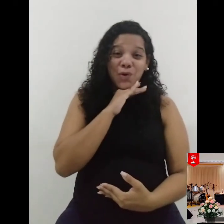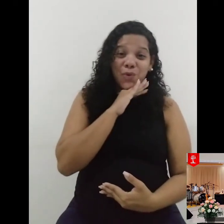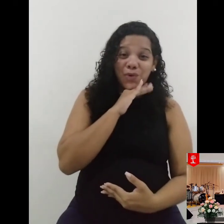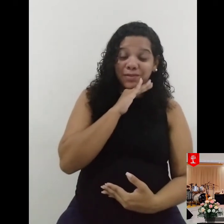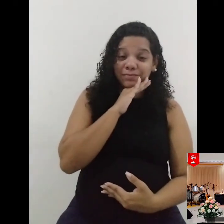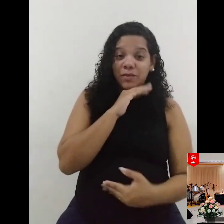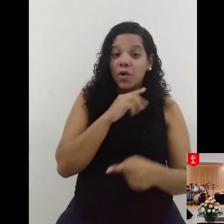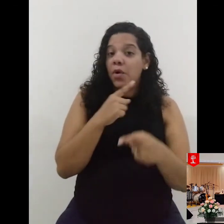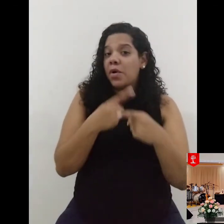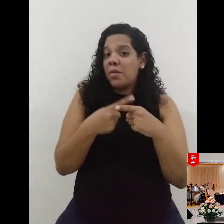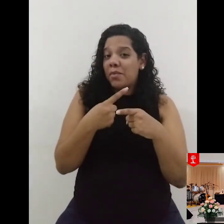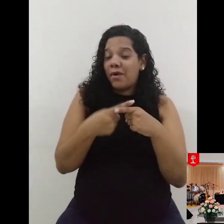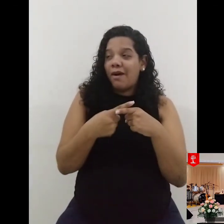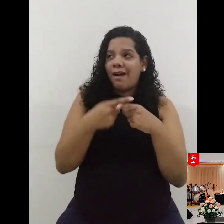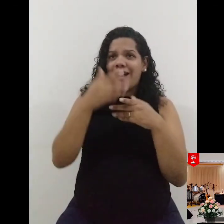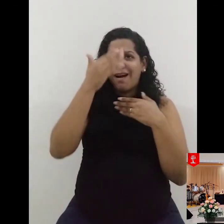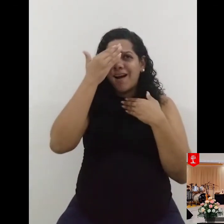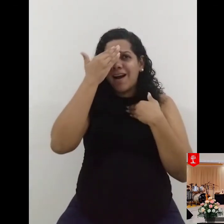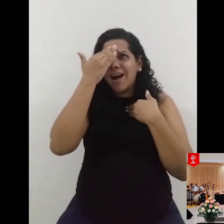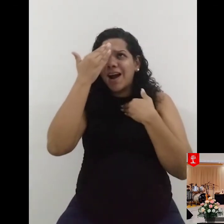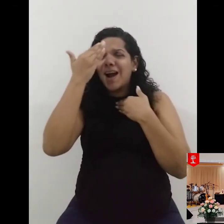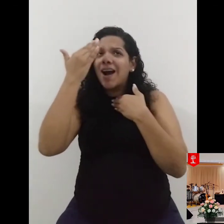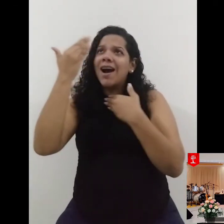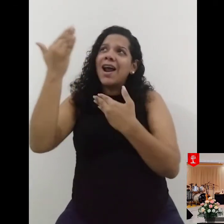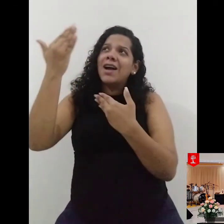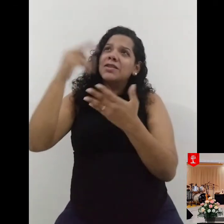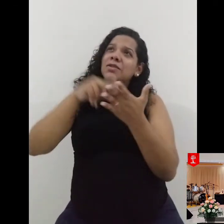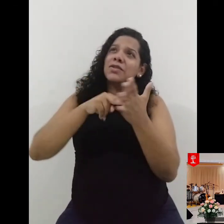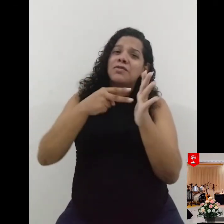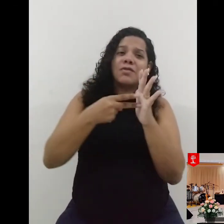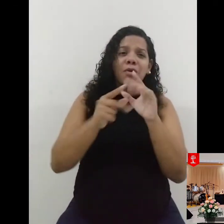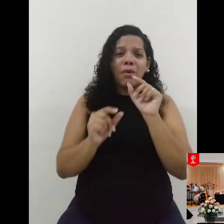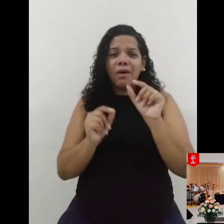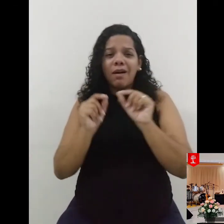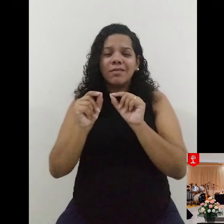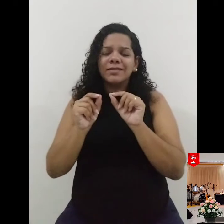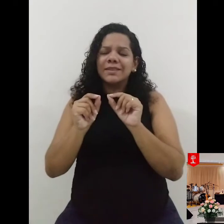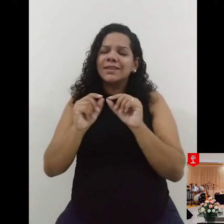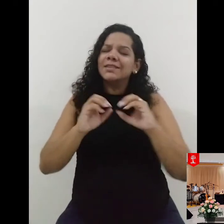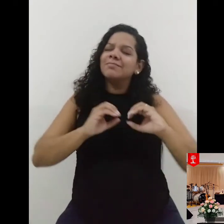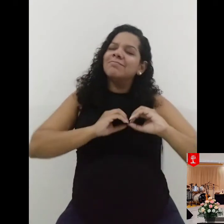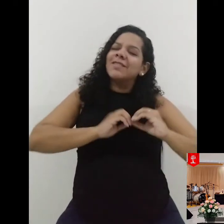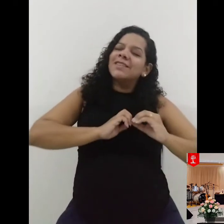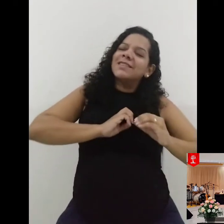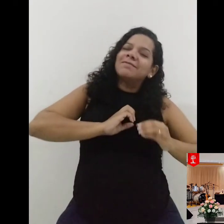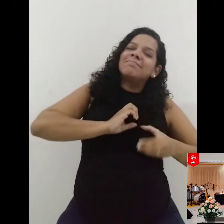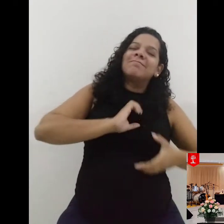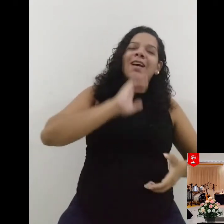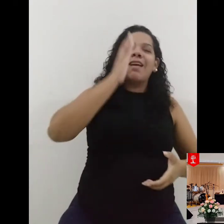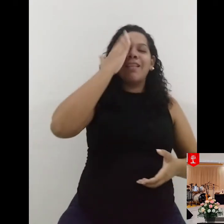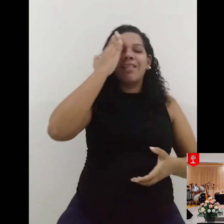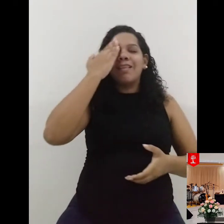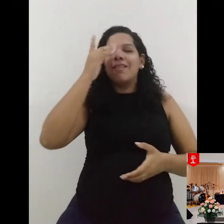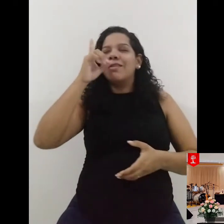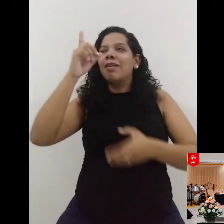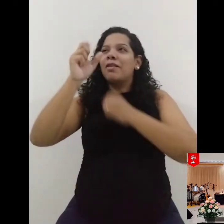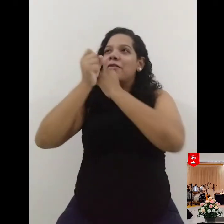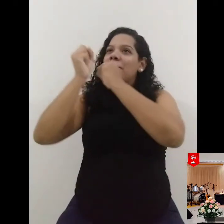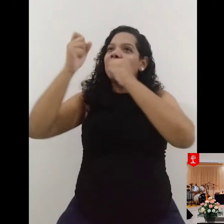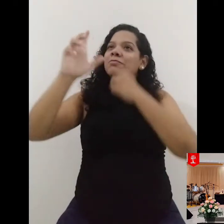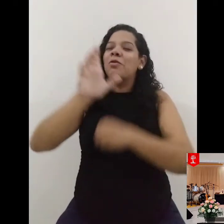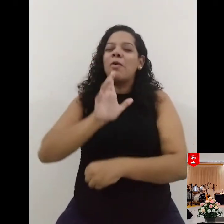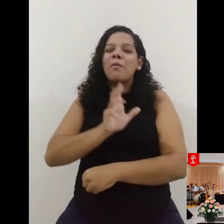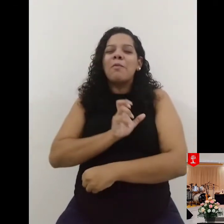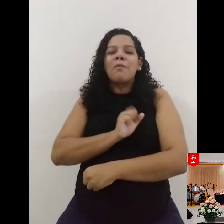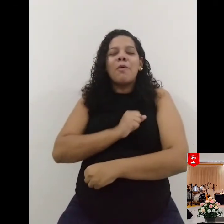fariseu, ele começa dizendo: Deus, eu te agradeço porque não sou como esses outros. Então ele vai começar a agradecer a Deus por aquilo